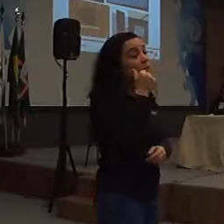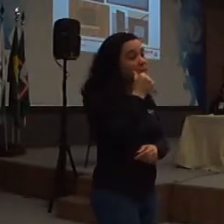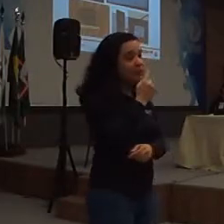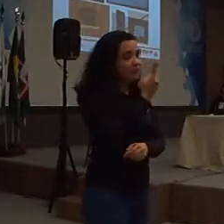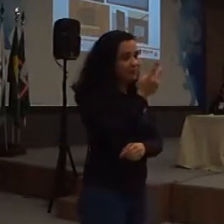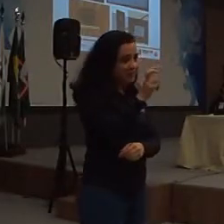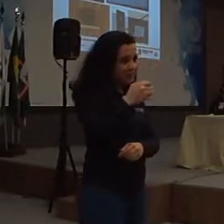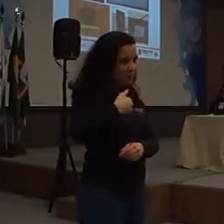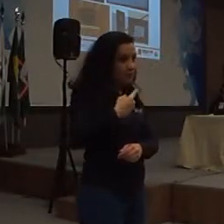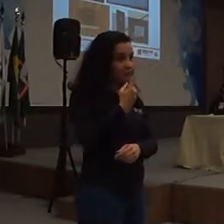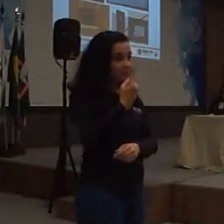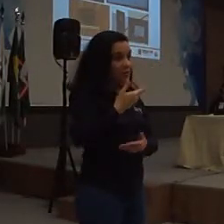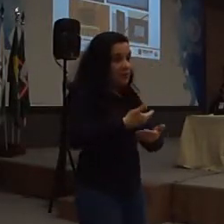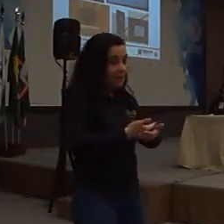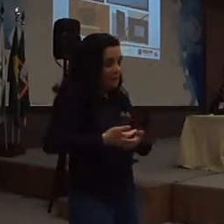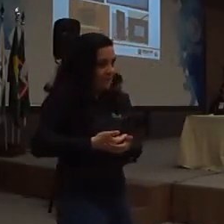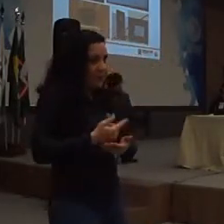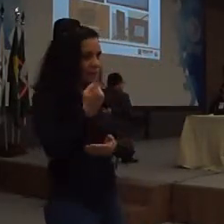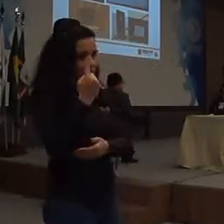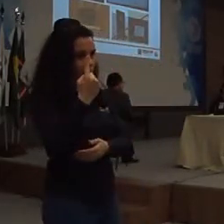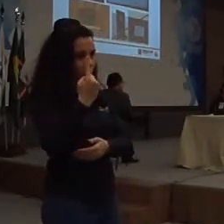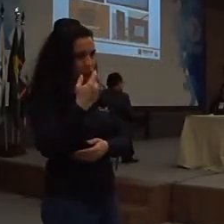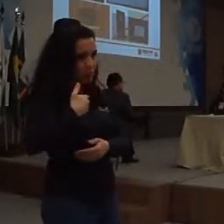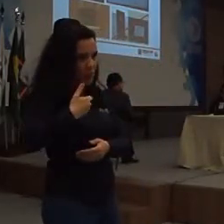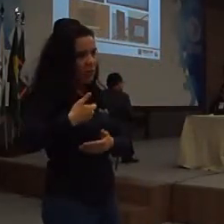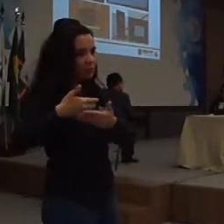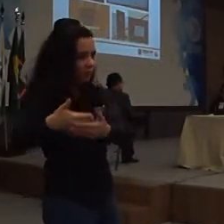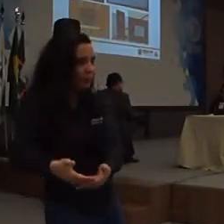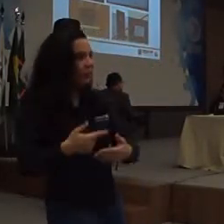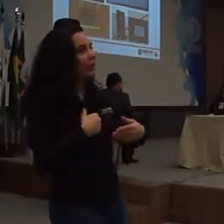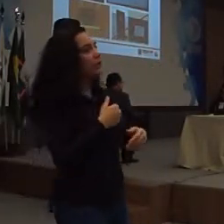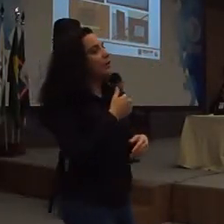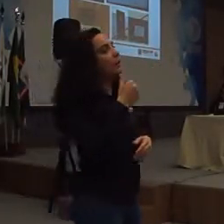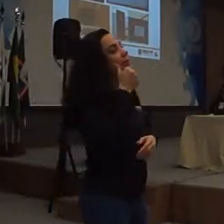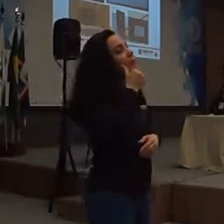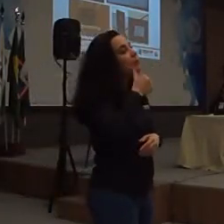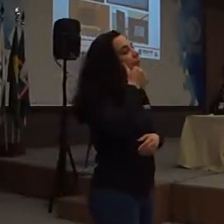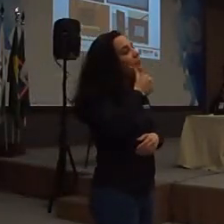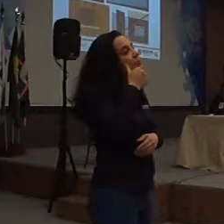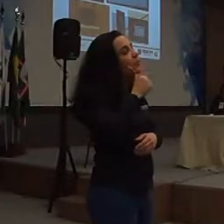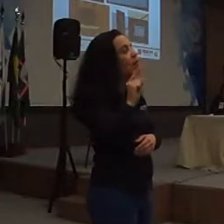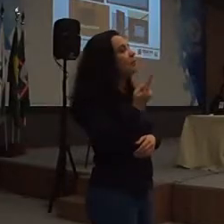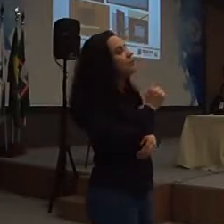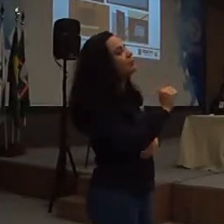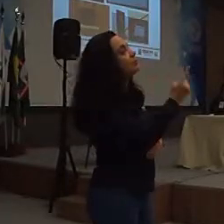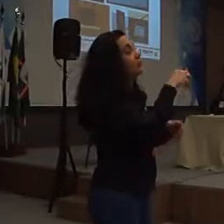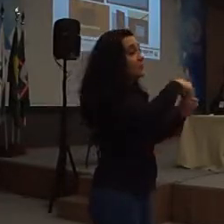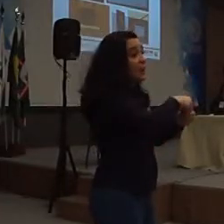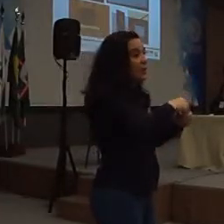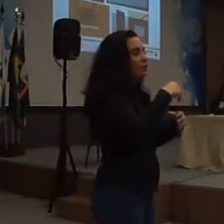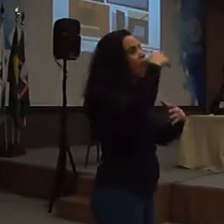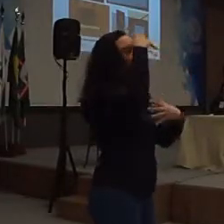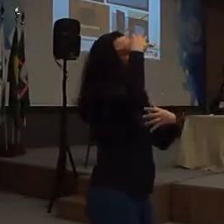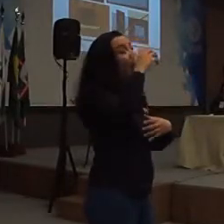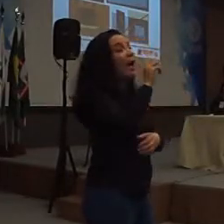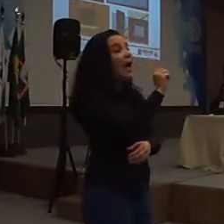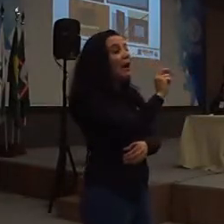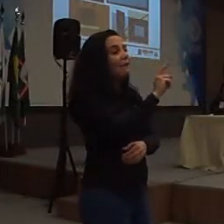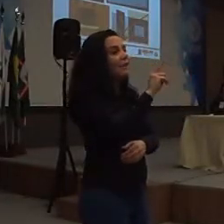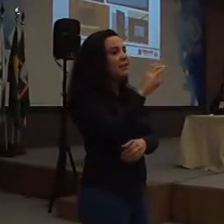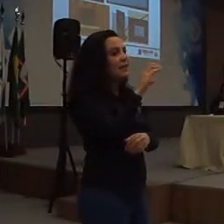tem uma filha de 1 ano e meio, foi tomar banho, e ela teve um AVC no chuveiro.